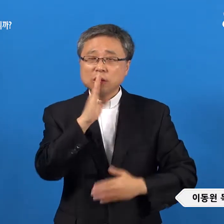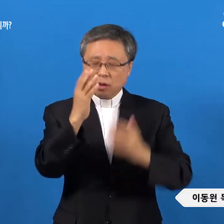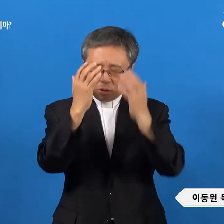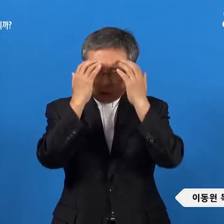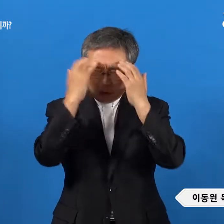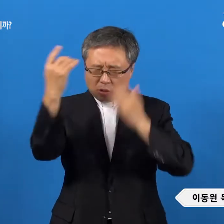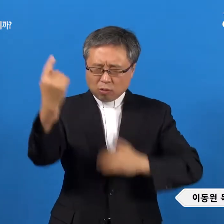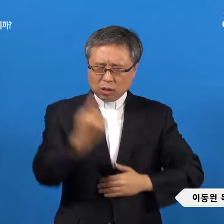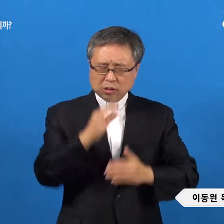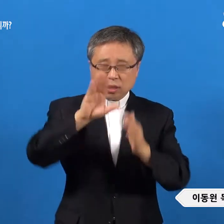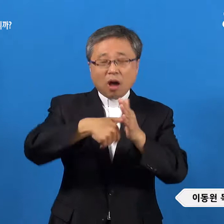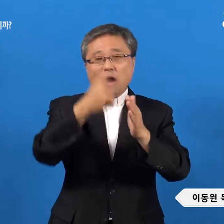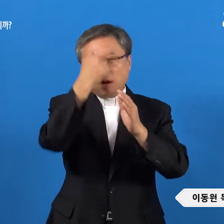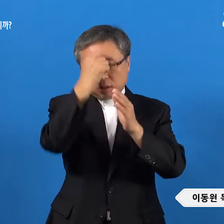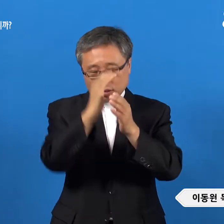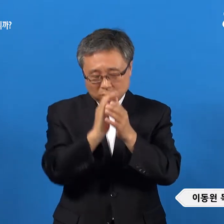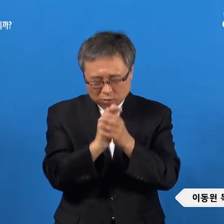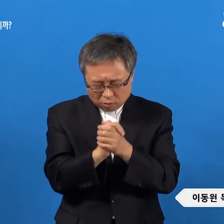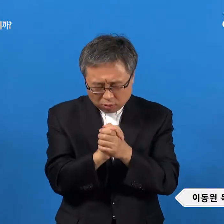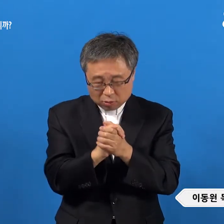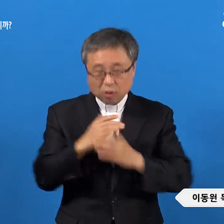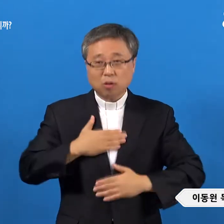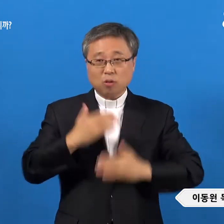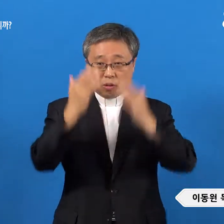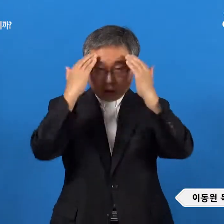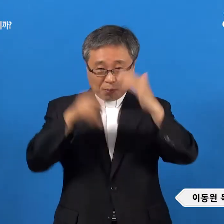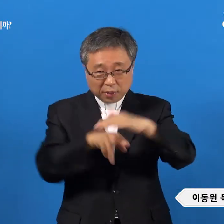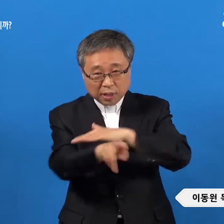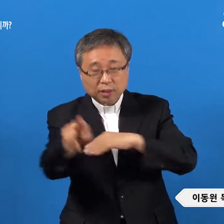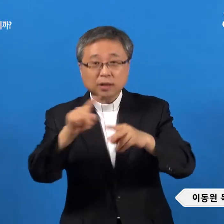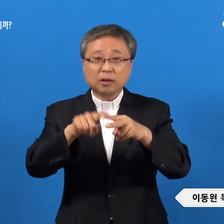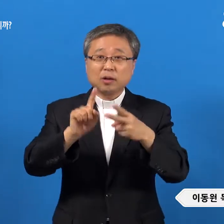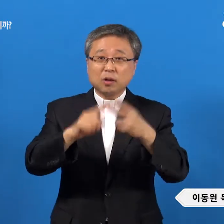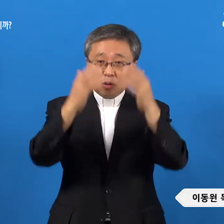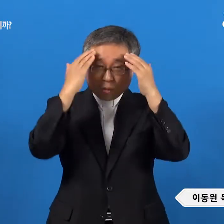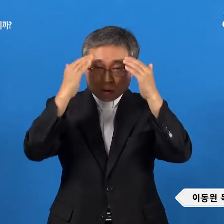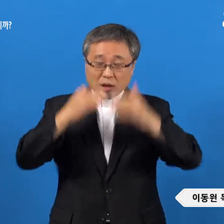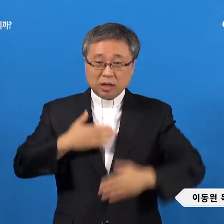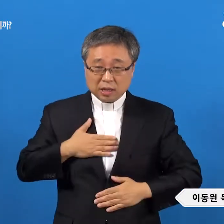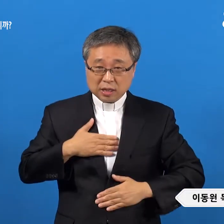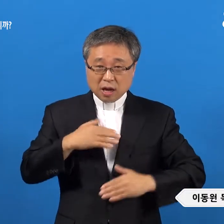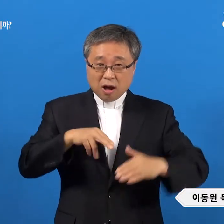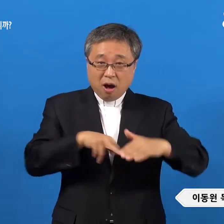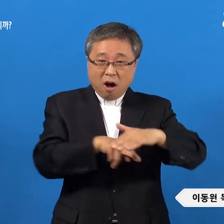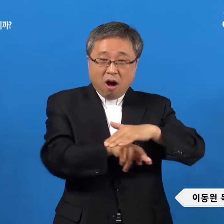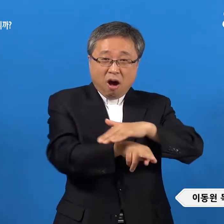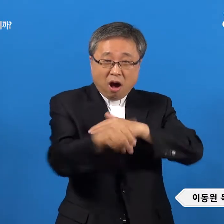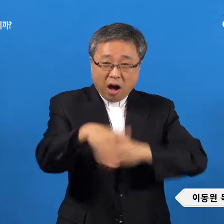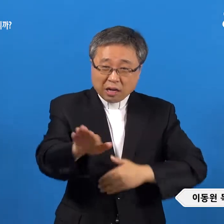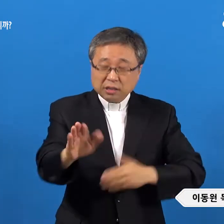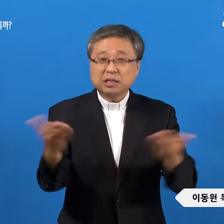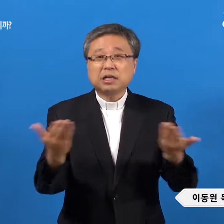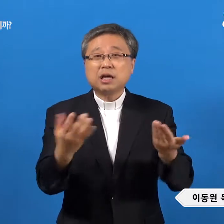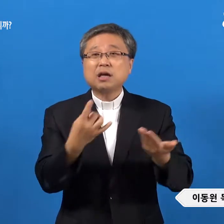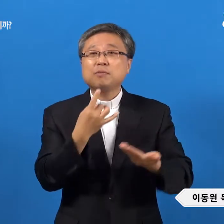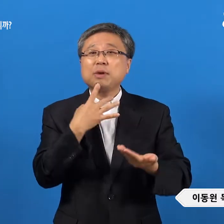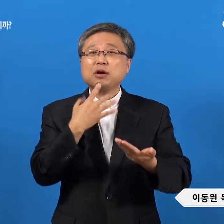왔을 때 기도를 통해 고난을 피한다든지 고난에서 탈출구를 찾는 데에만 중요한 목표가 있지